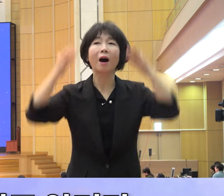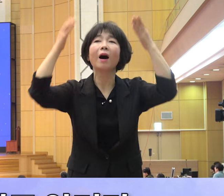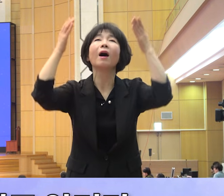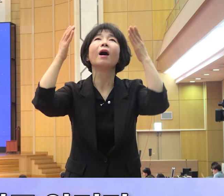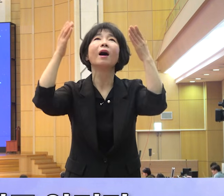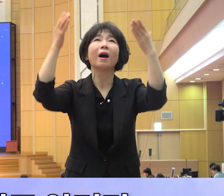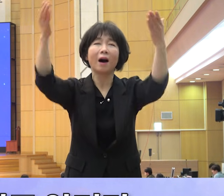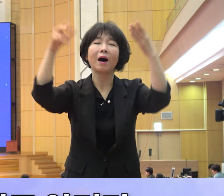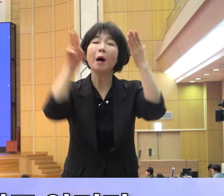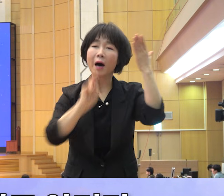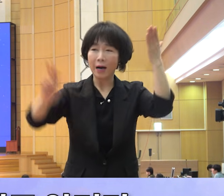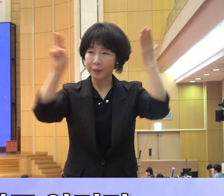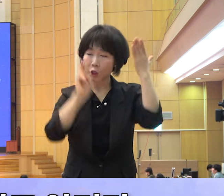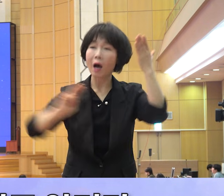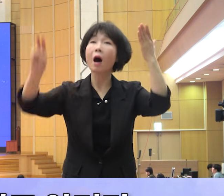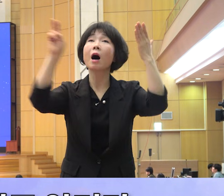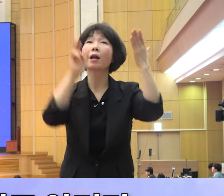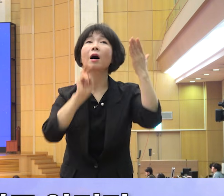예배합니다.